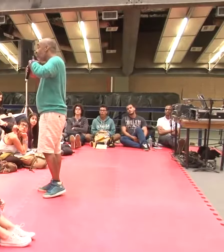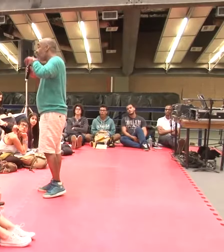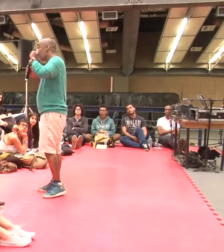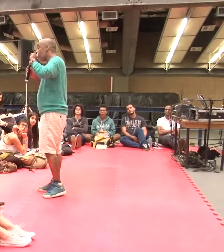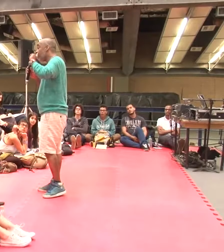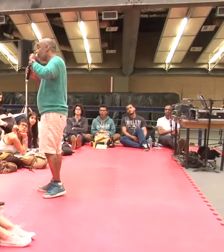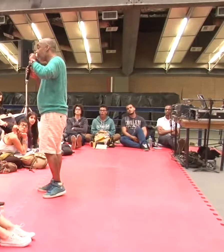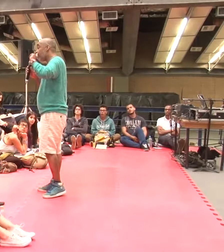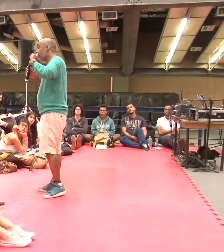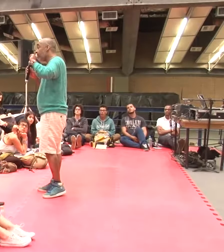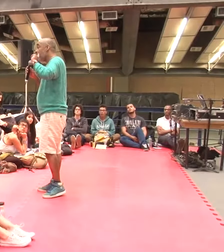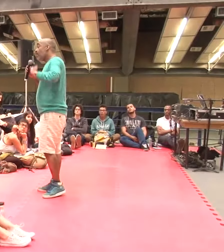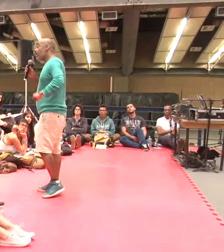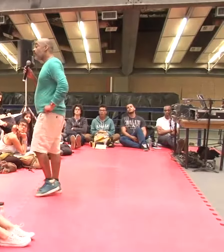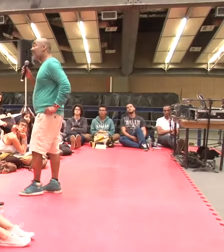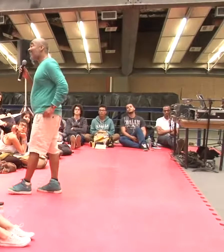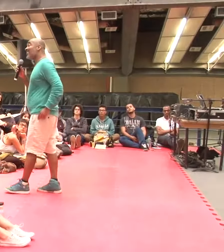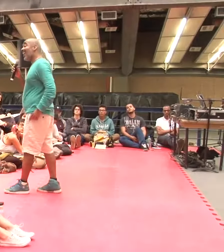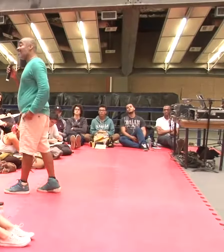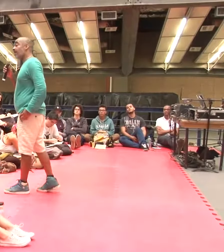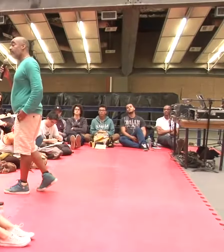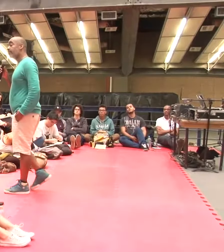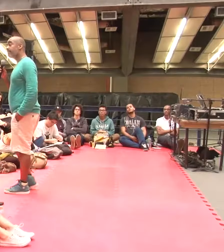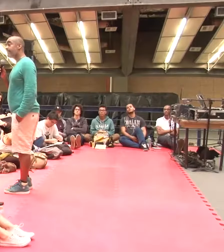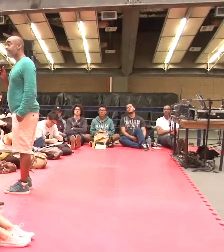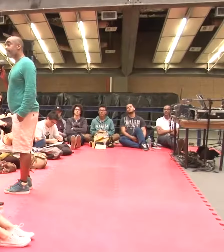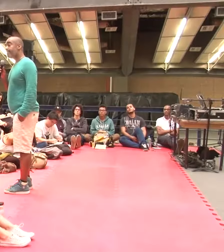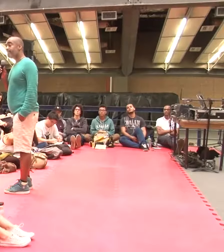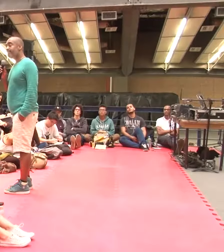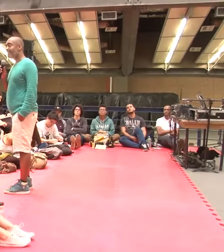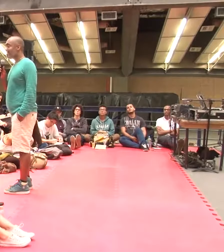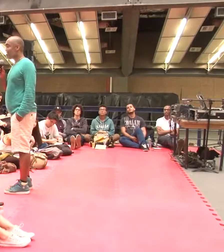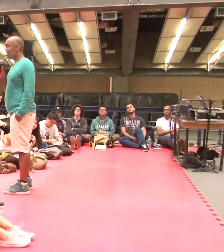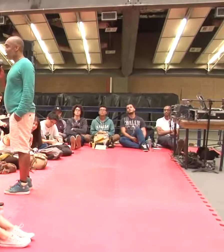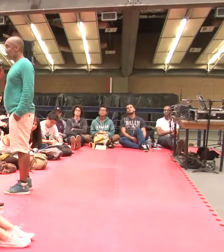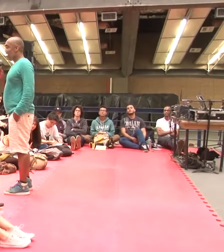a configurar para a Pombinha a possibilidade de casamento.